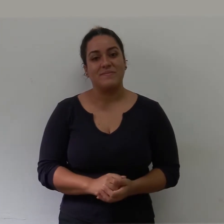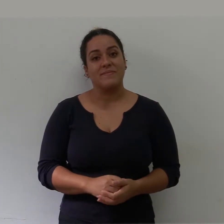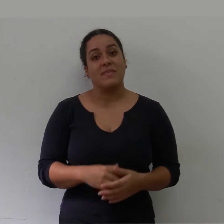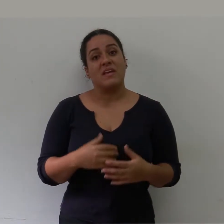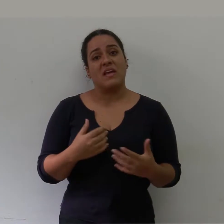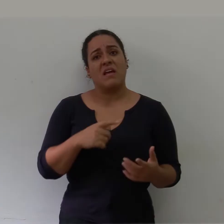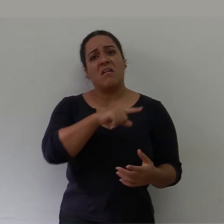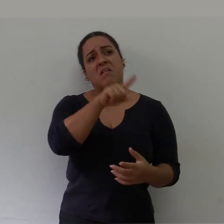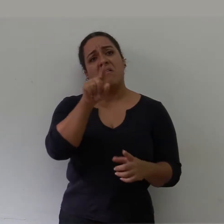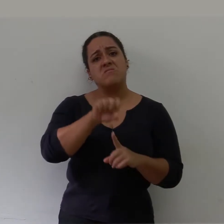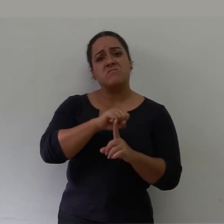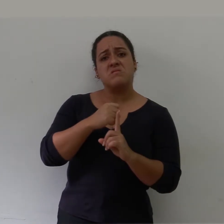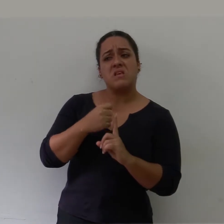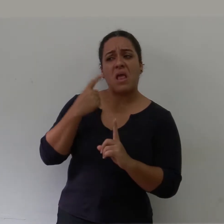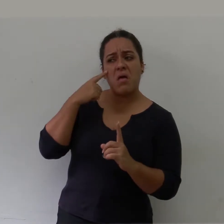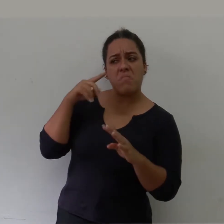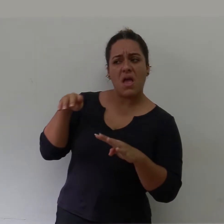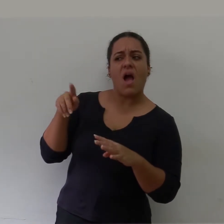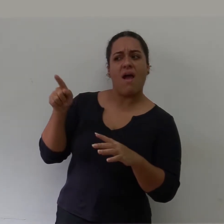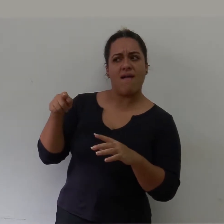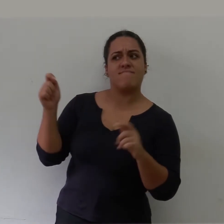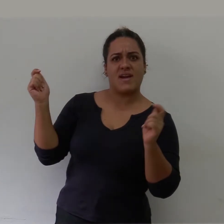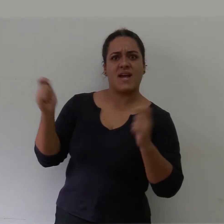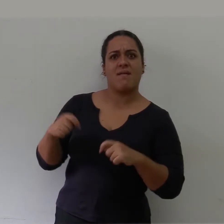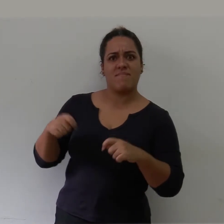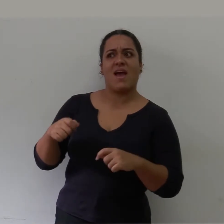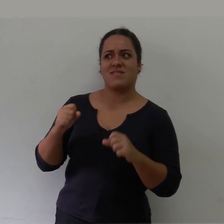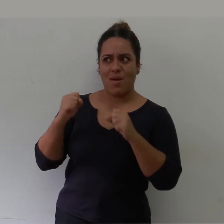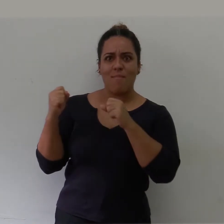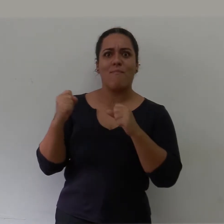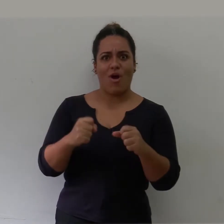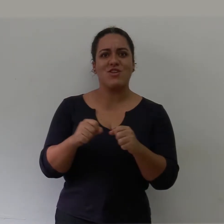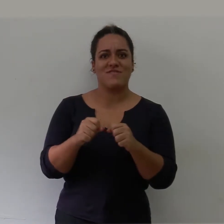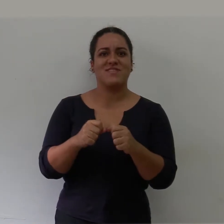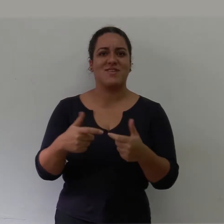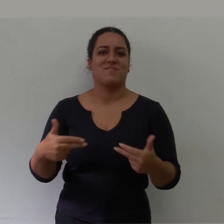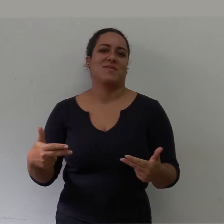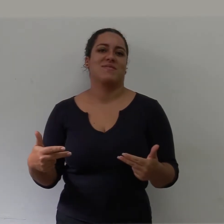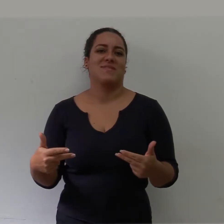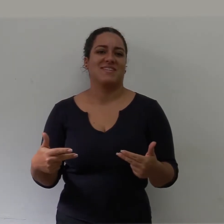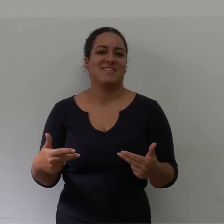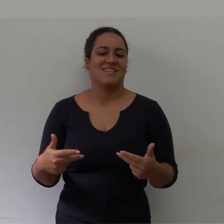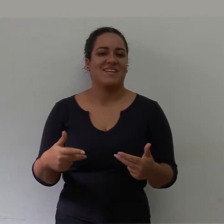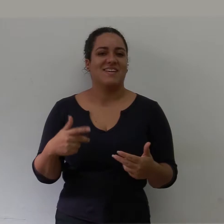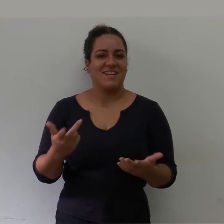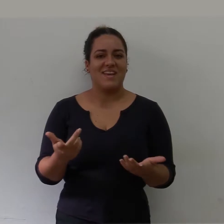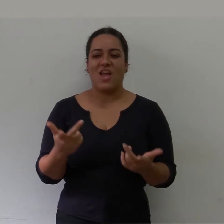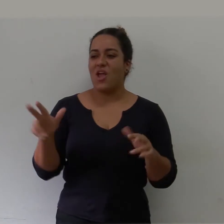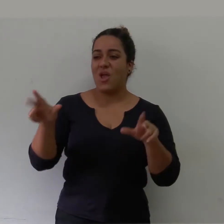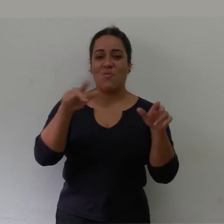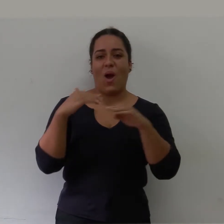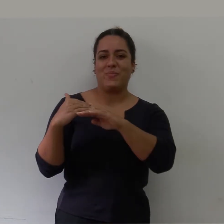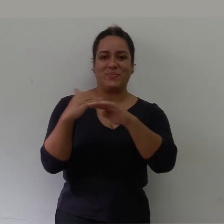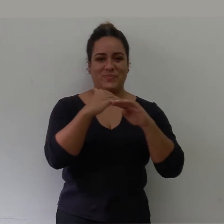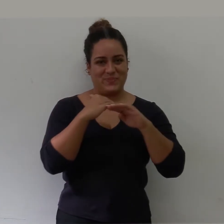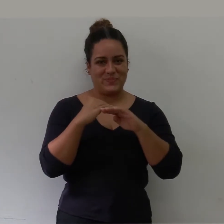Que é vista como uma pessoa capaz, como uma pessoa que pode fazer algo assim como qualquer